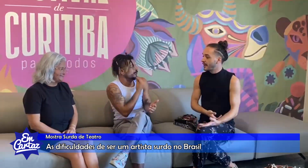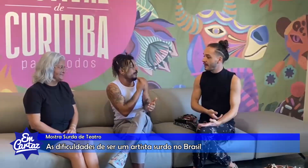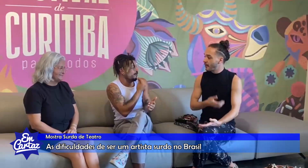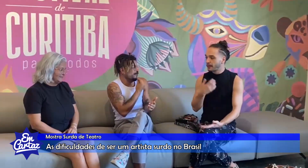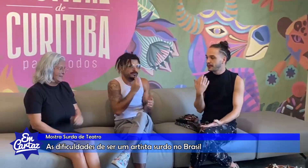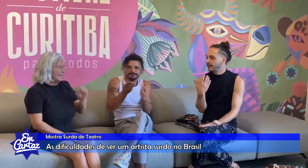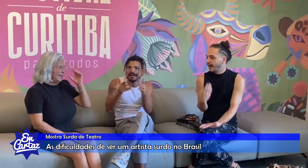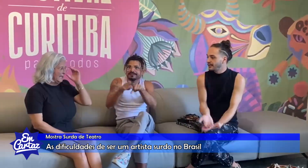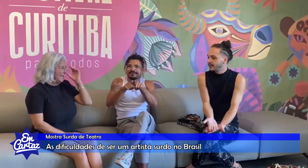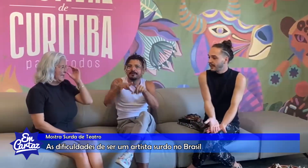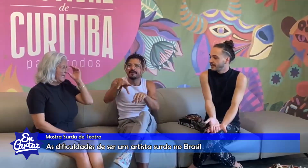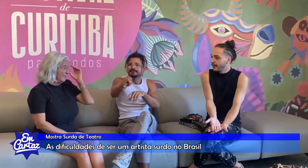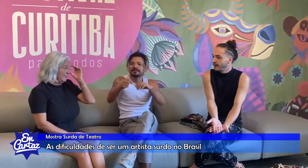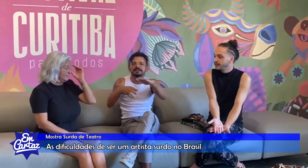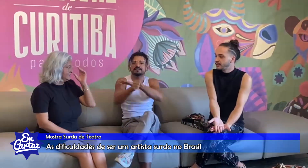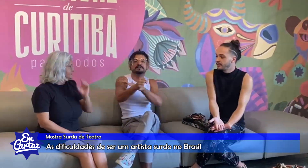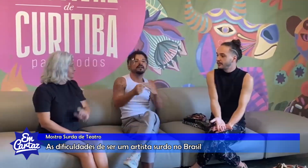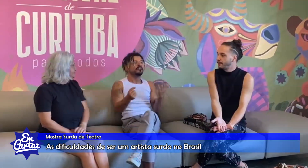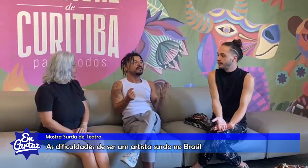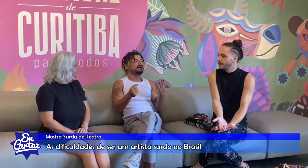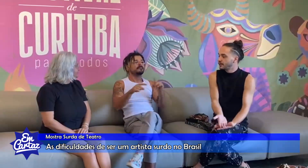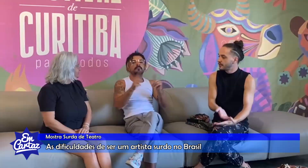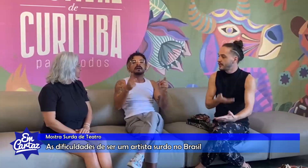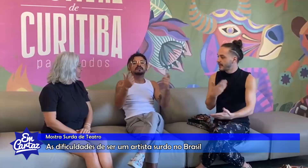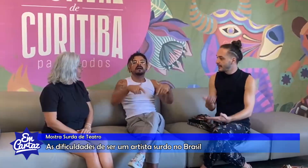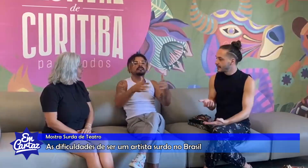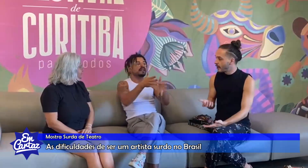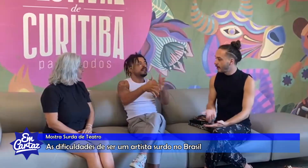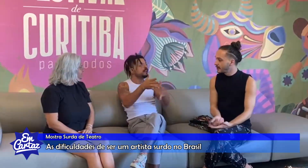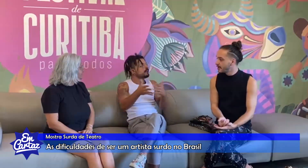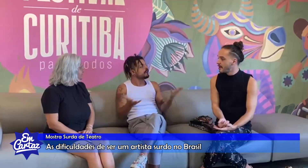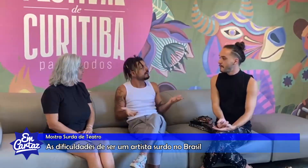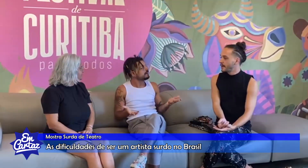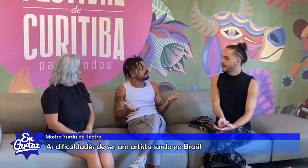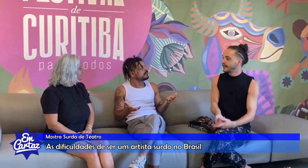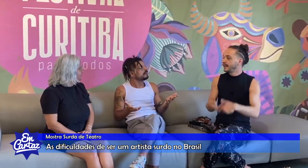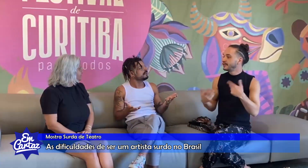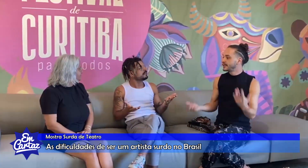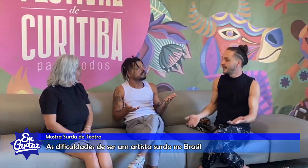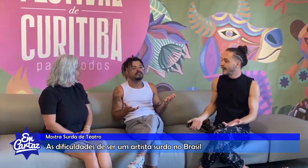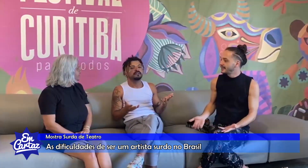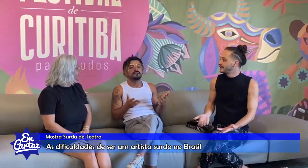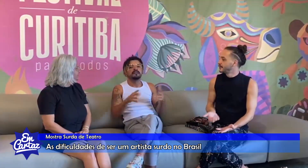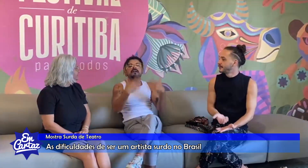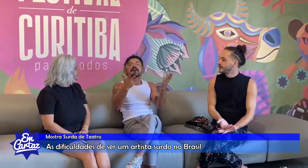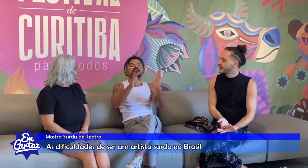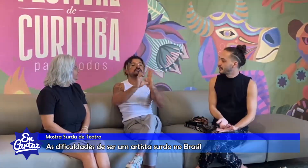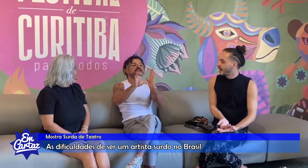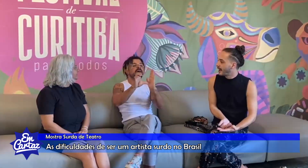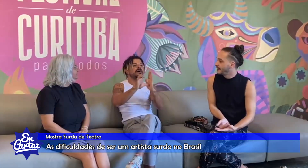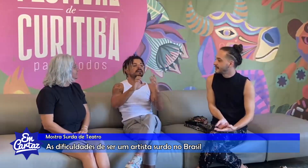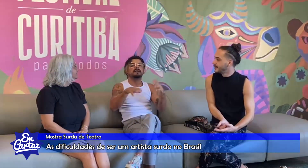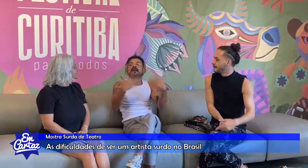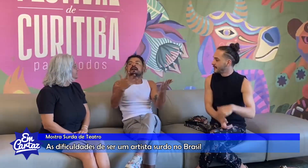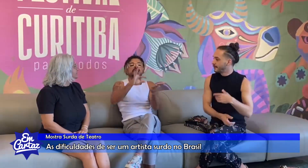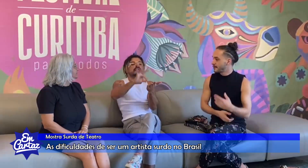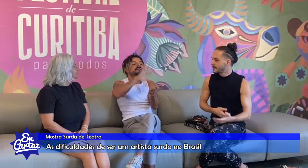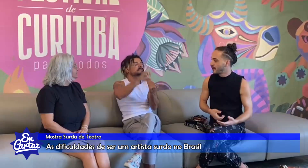era uma oportunidade, né, também de utilizar essas cotas. Mas cadê a língua de sinais dos editais, das informações,